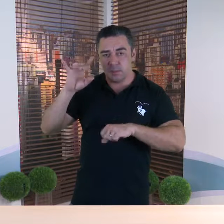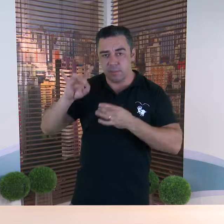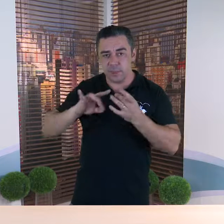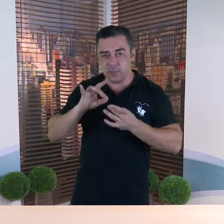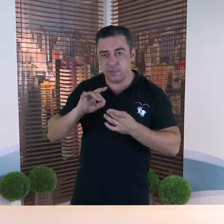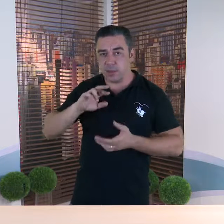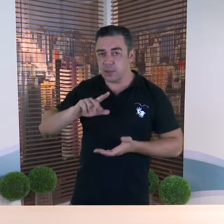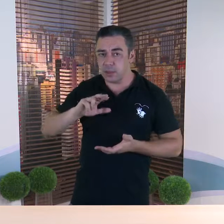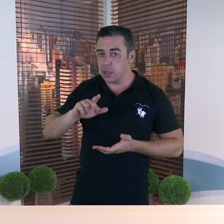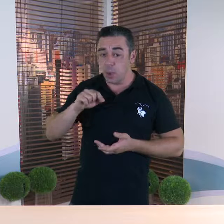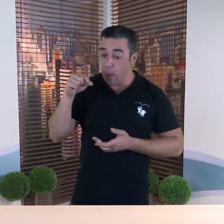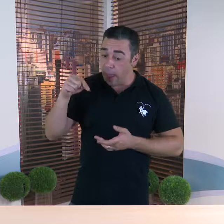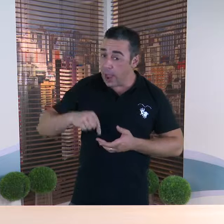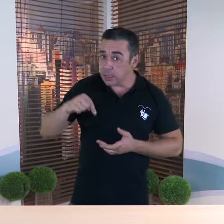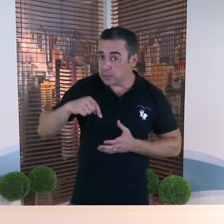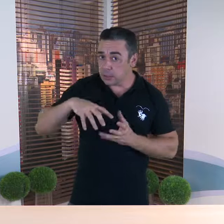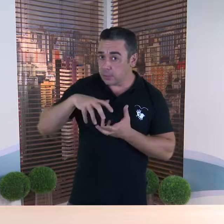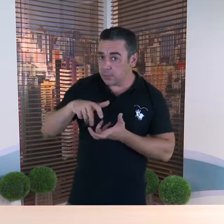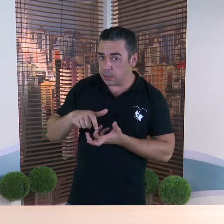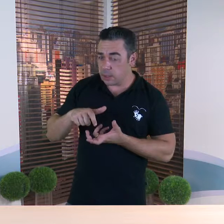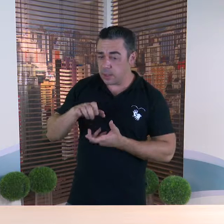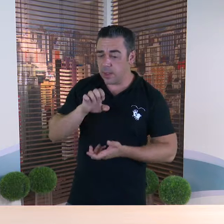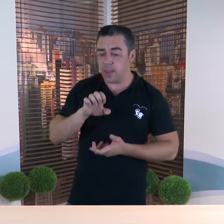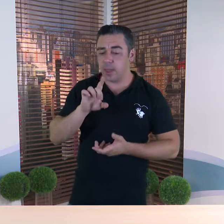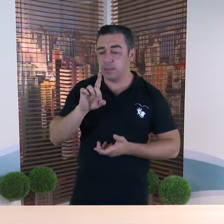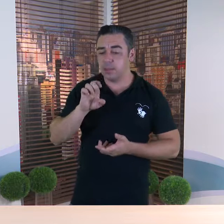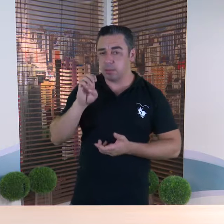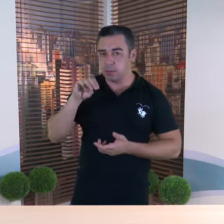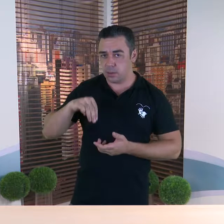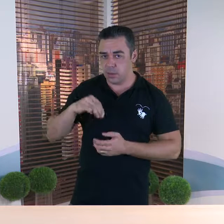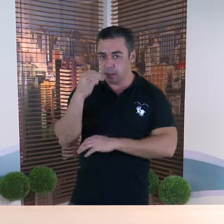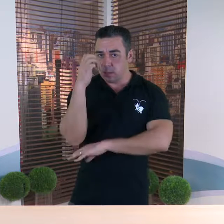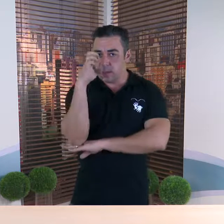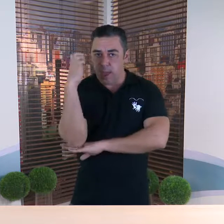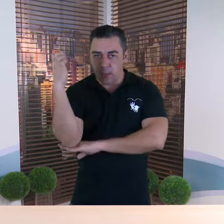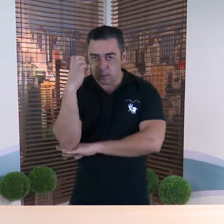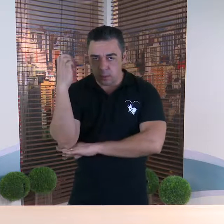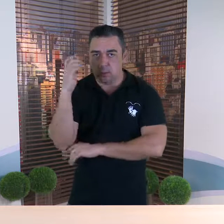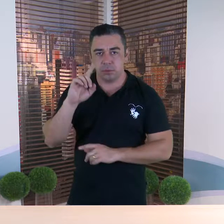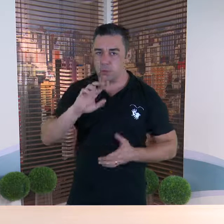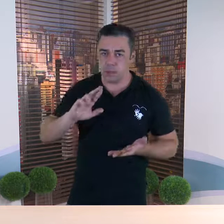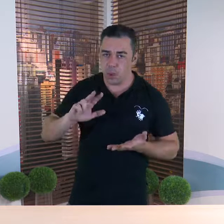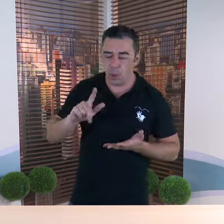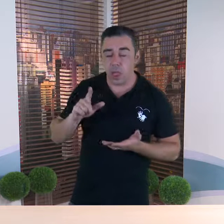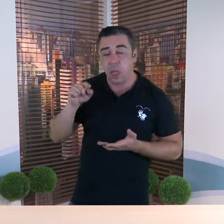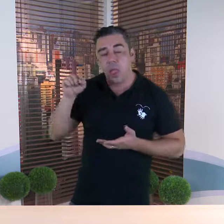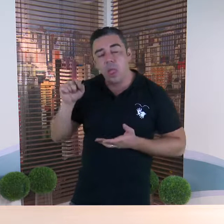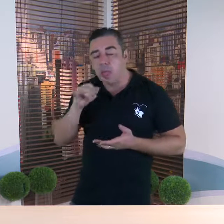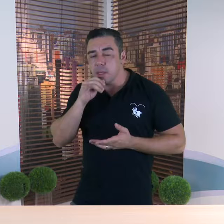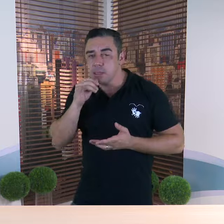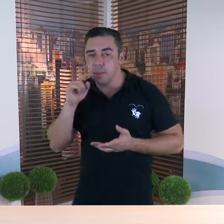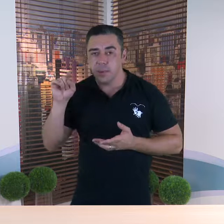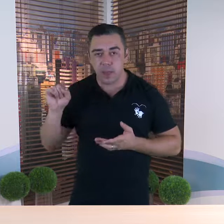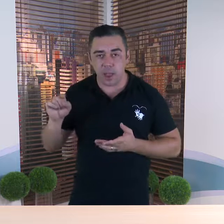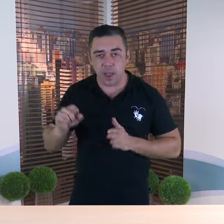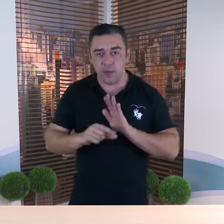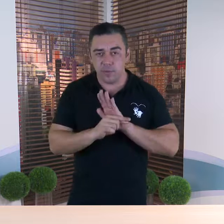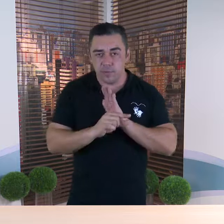se harmonizam com o Éden terreno, portanto não fazem referência a Adão. A referência a querubim ungido do